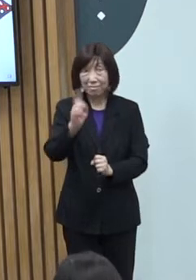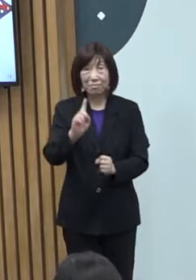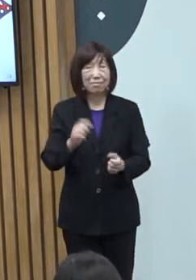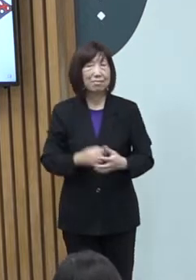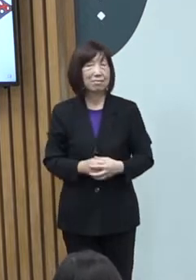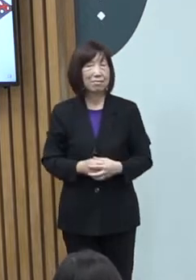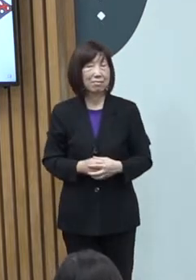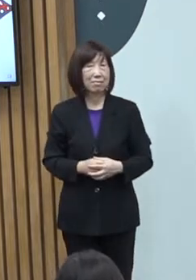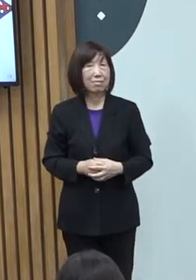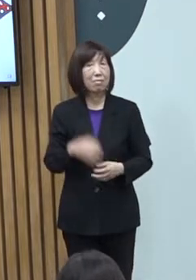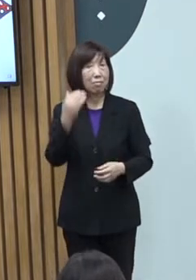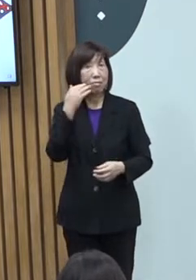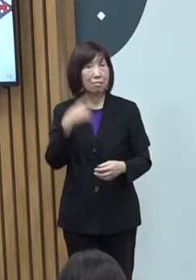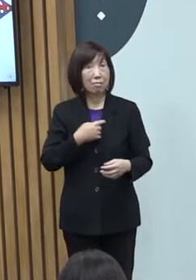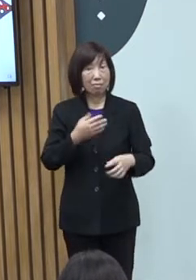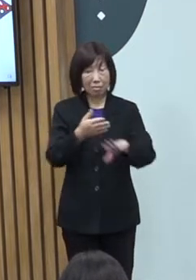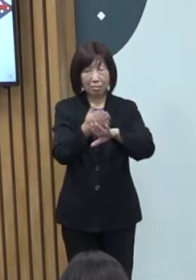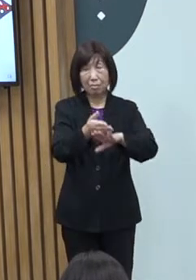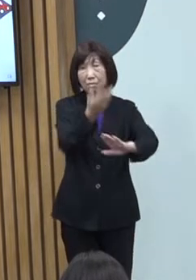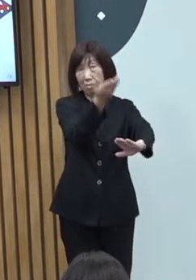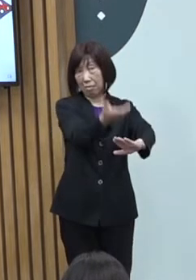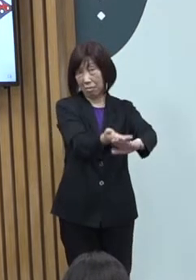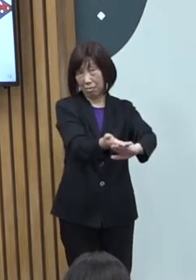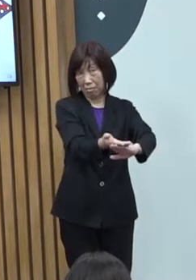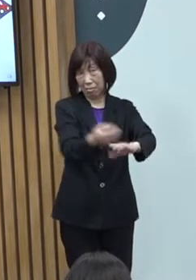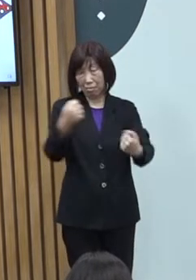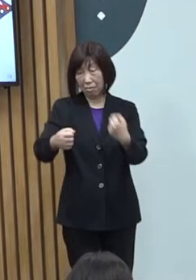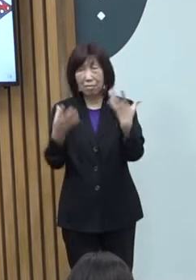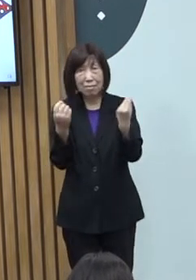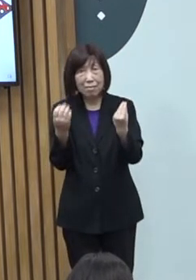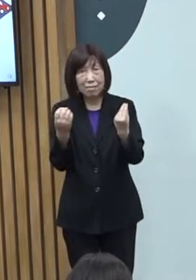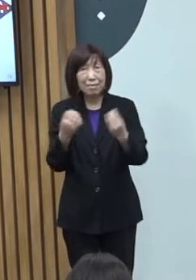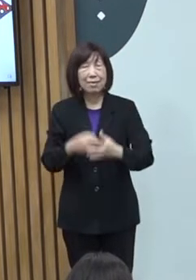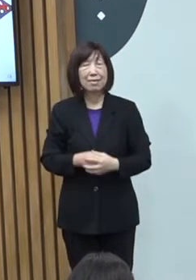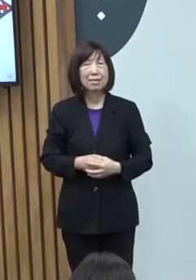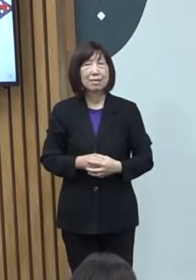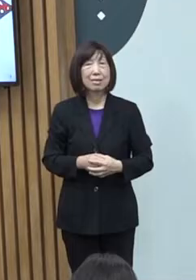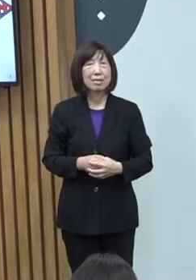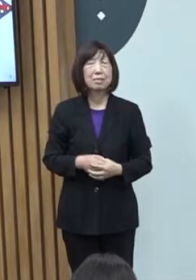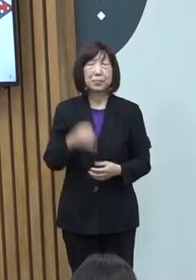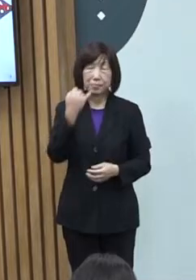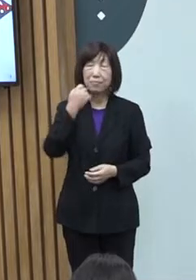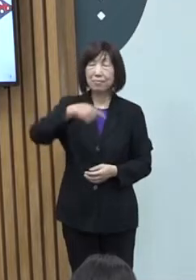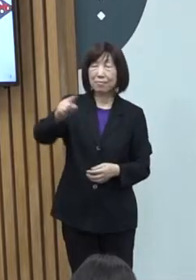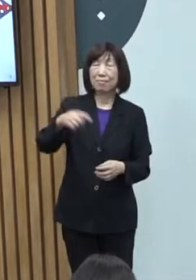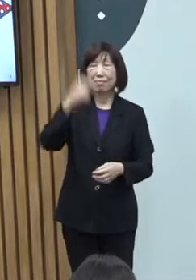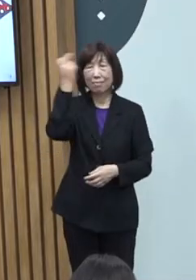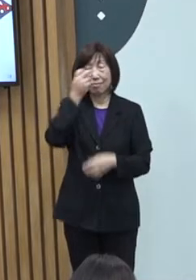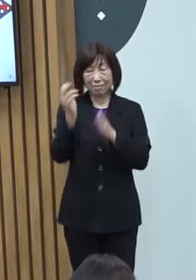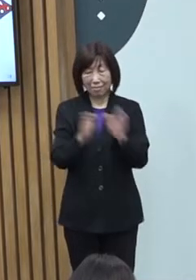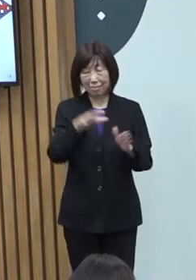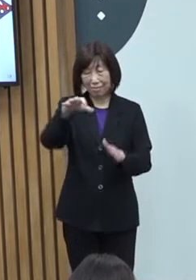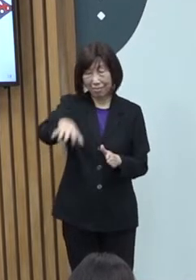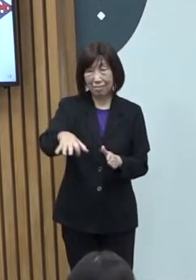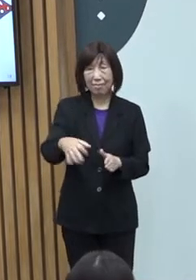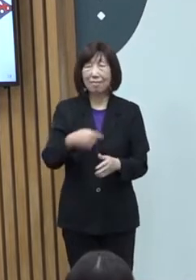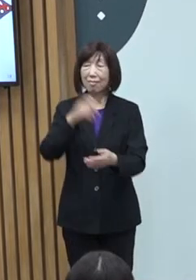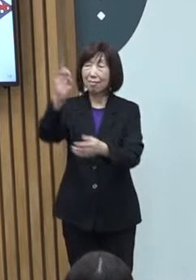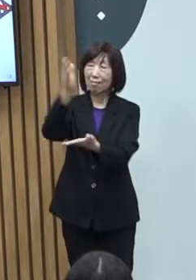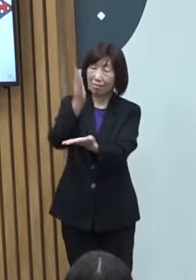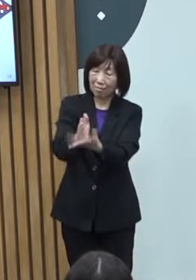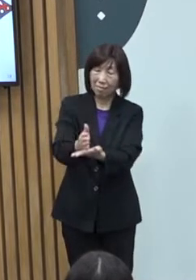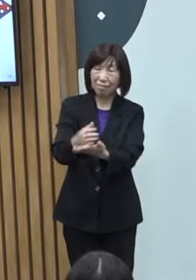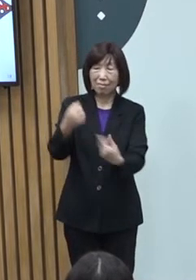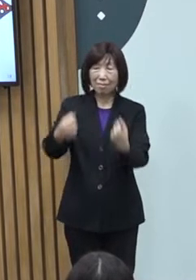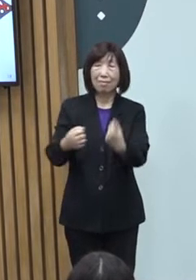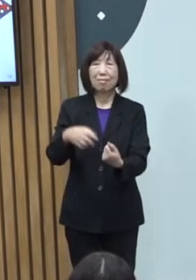主，如果说您的车辆有一段时间不使用，那可以到监理机关来办理停止使用或者是缴